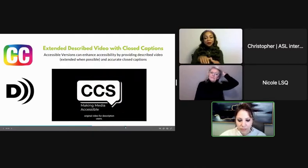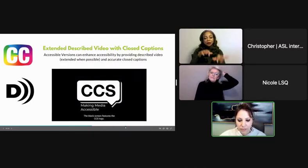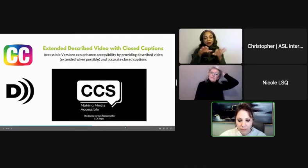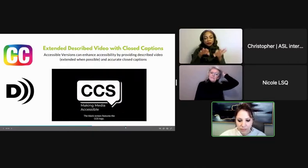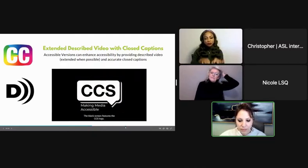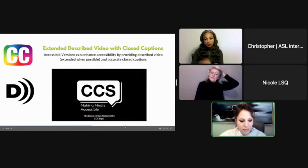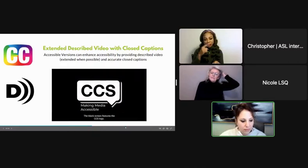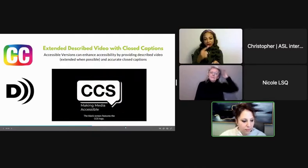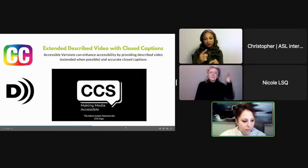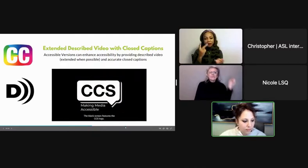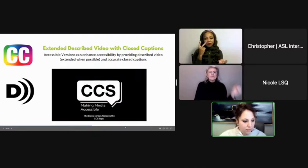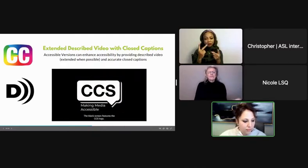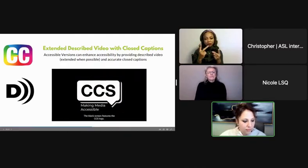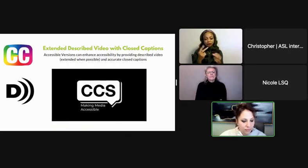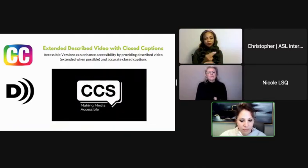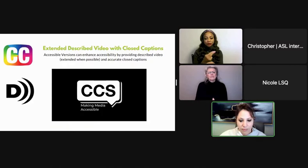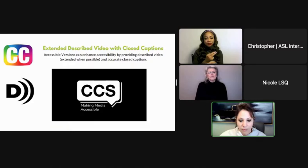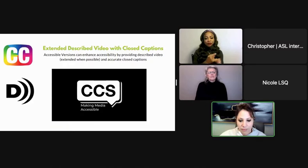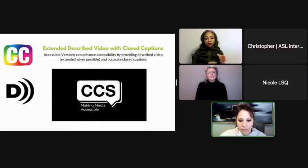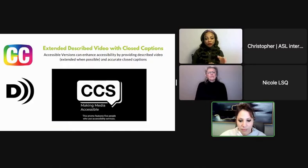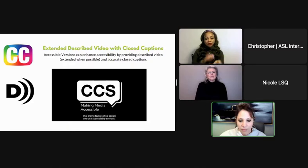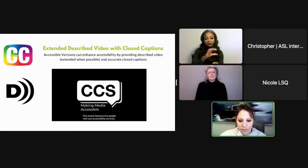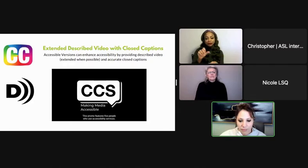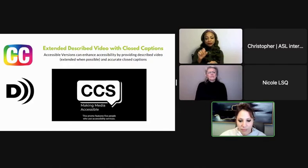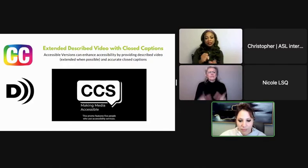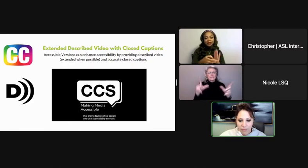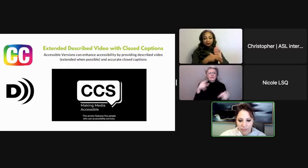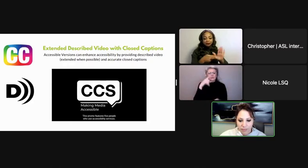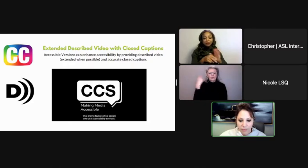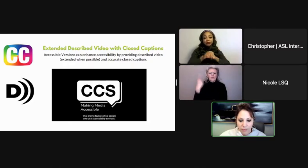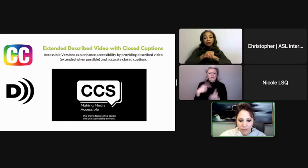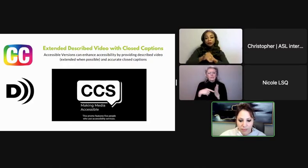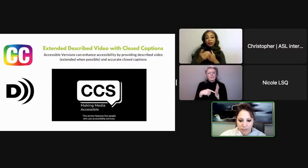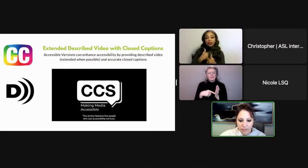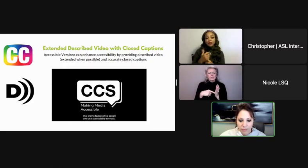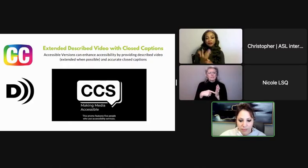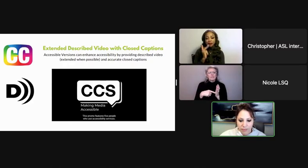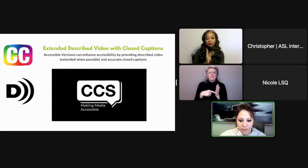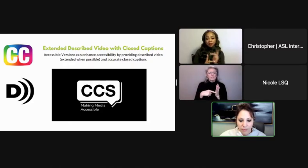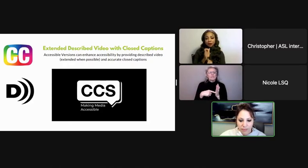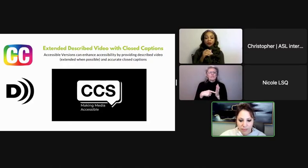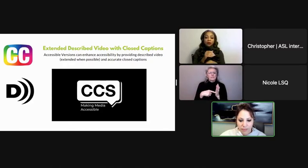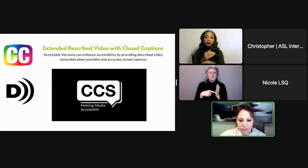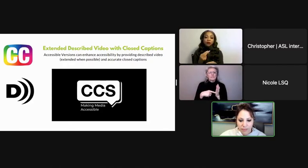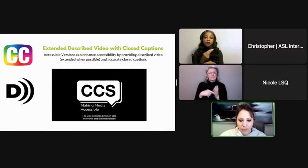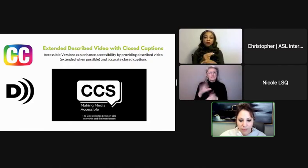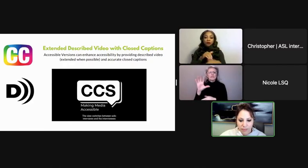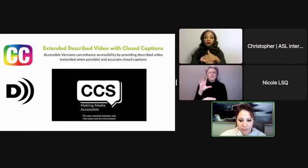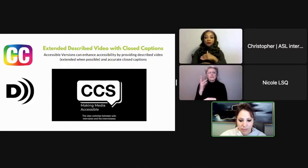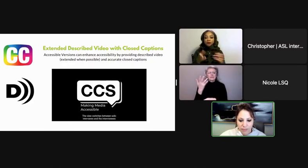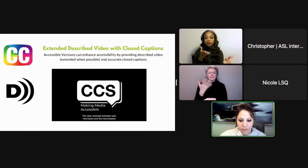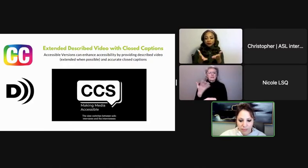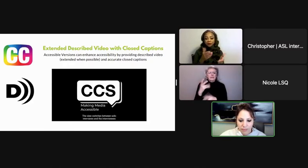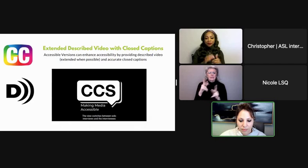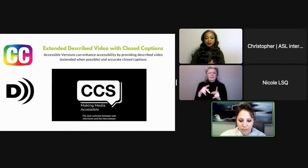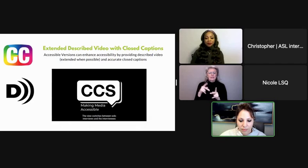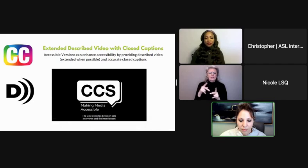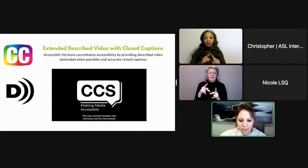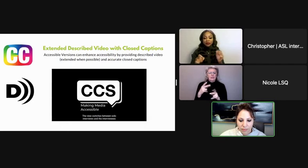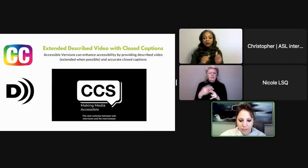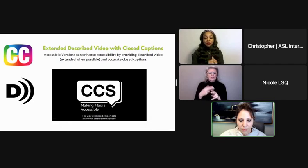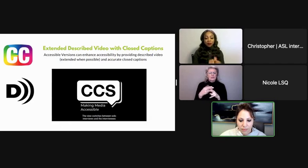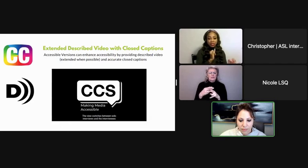Donc, l'écran en noir montre le, vous avez cinq personnes qui utilisent les services d'accessibilité,